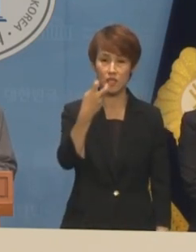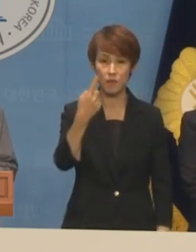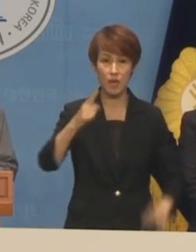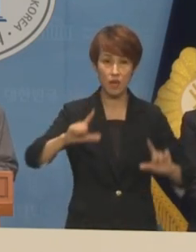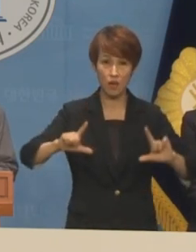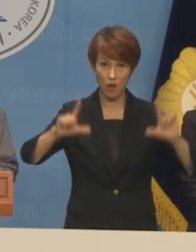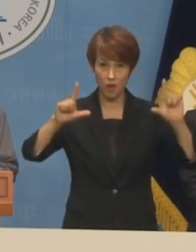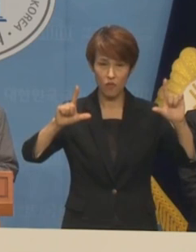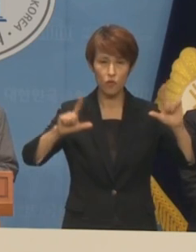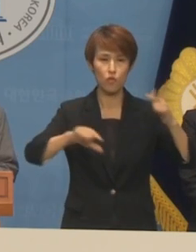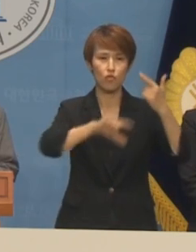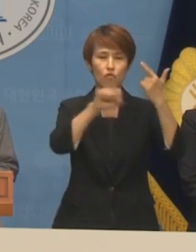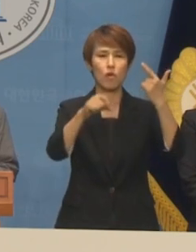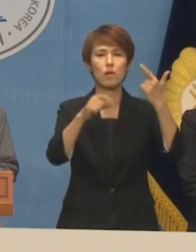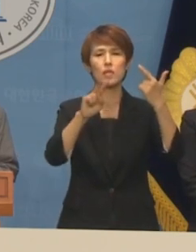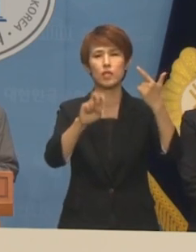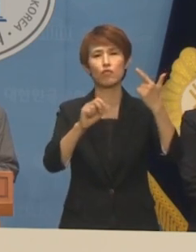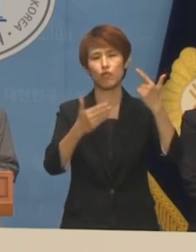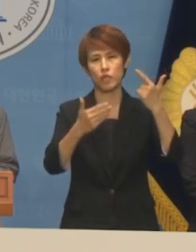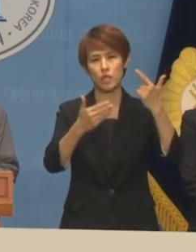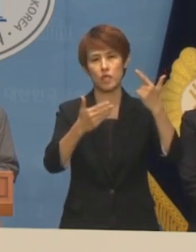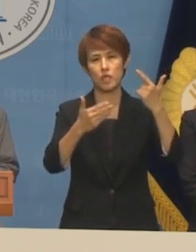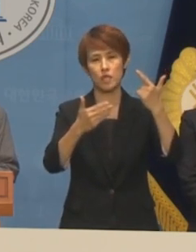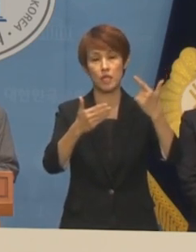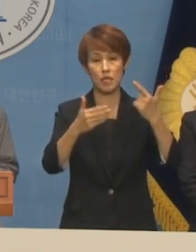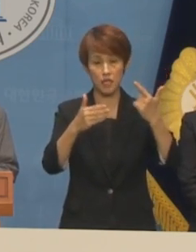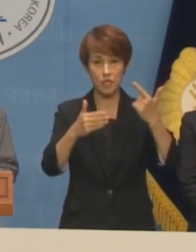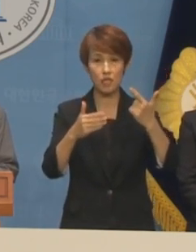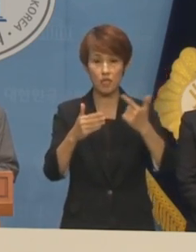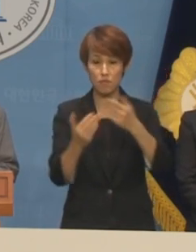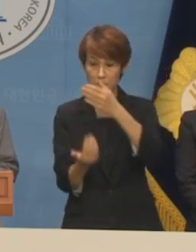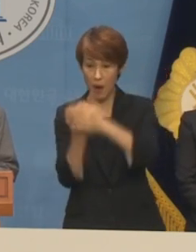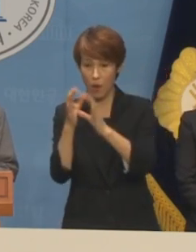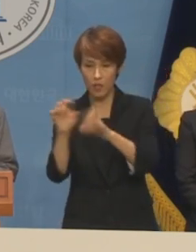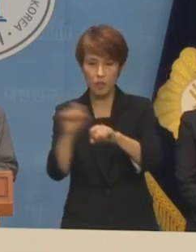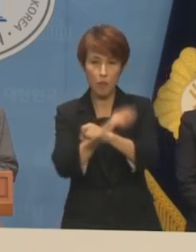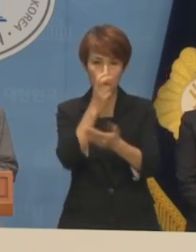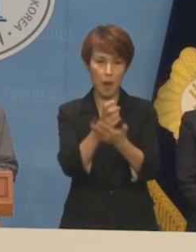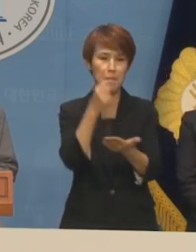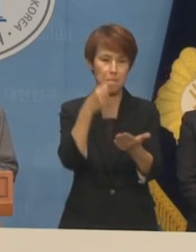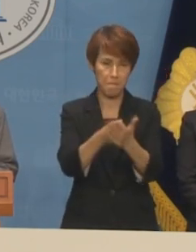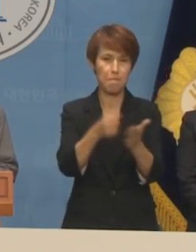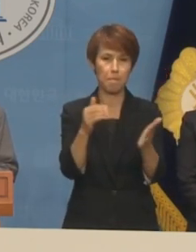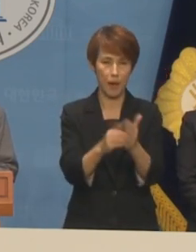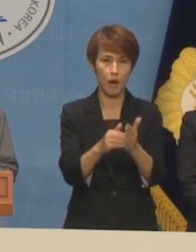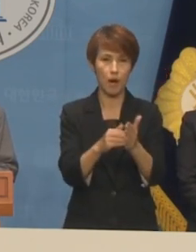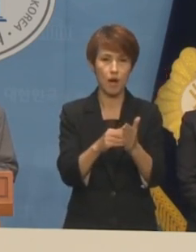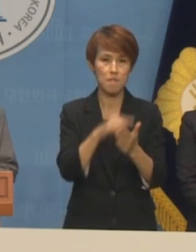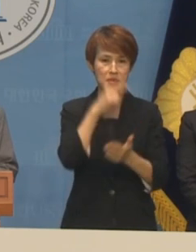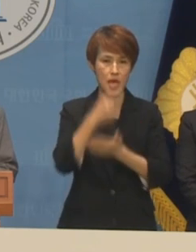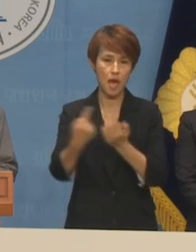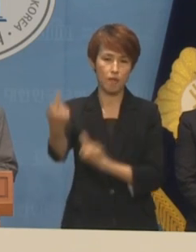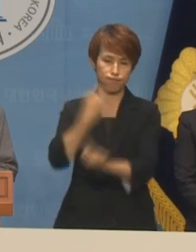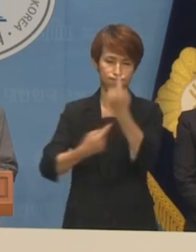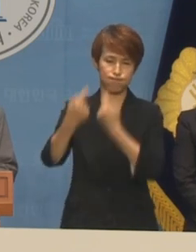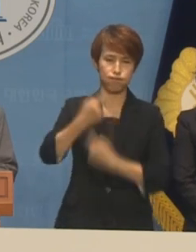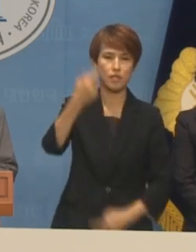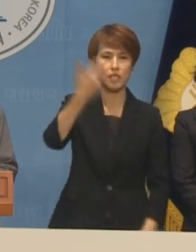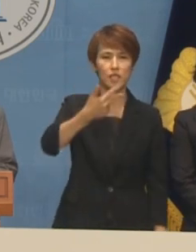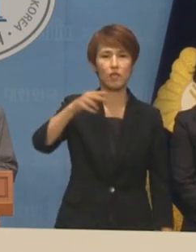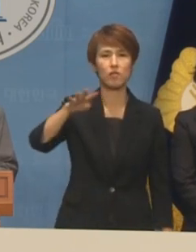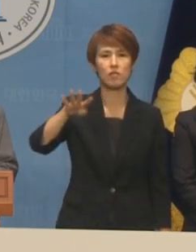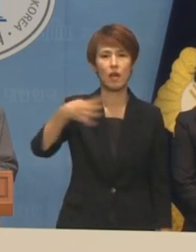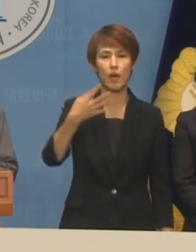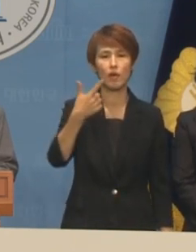2021년 6월 29일 여순사건 특별법이 개정되어 현재 피해 신고